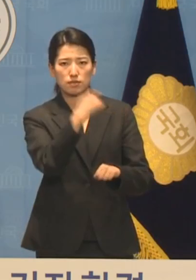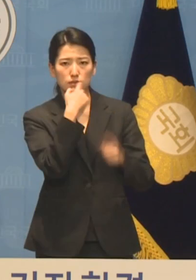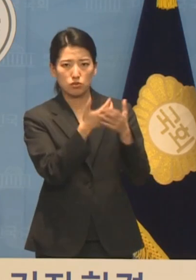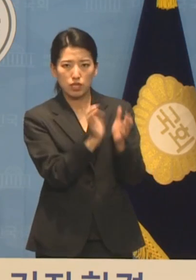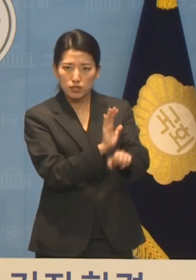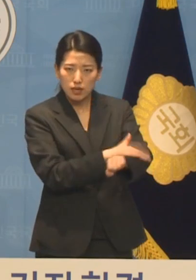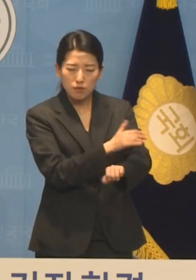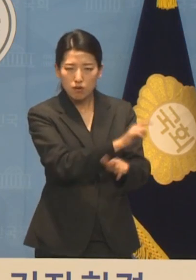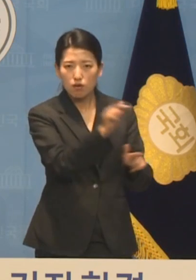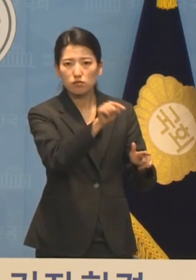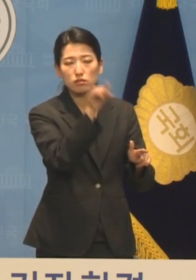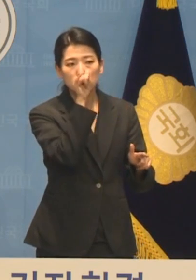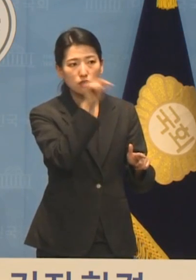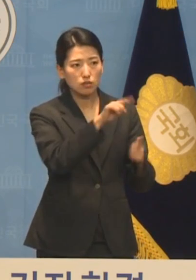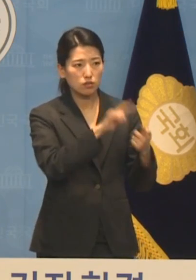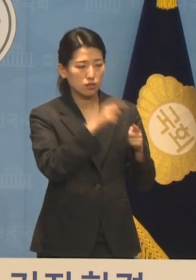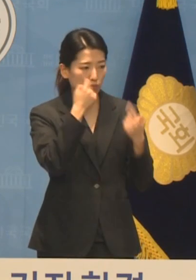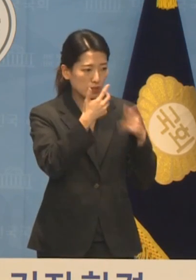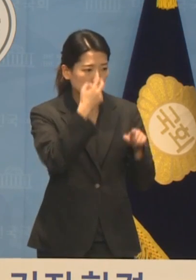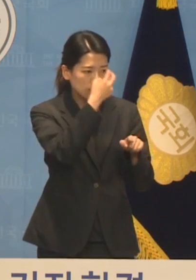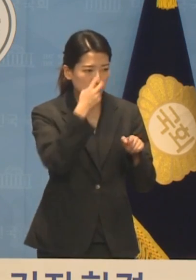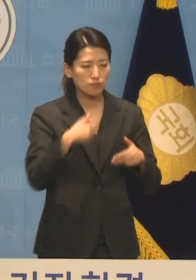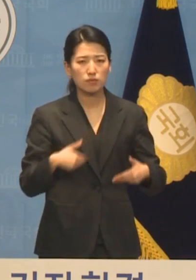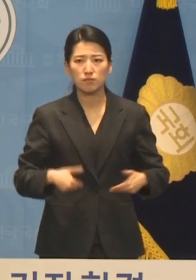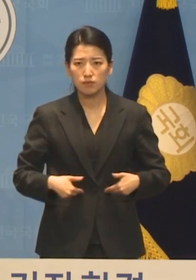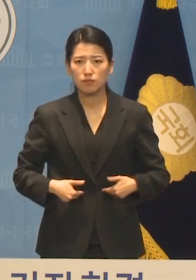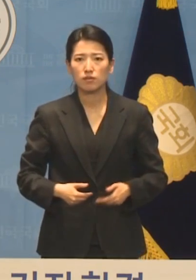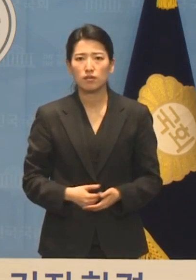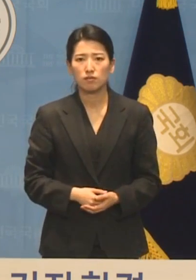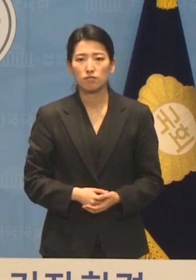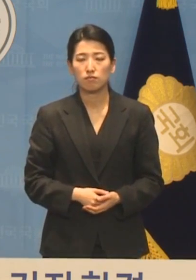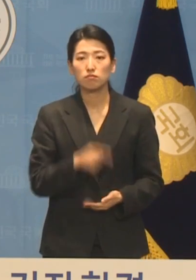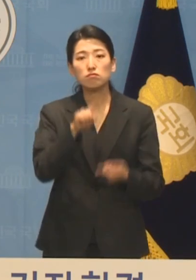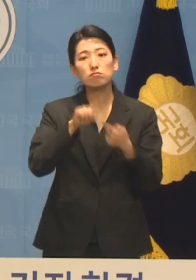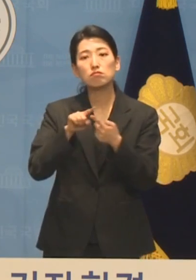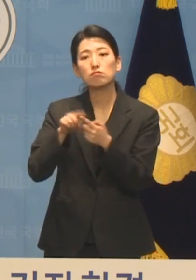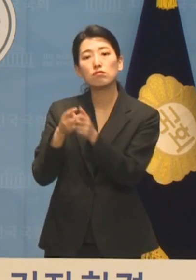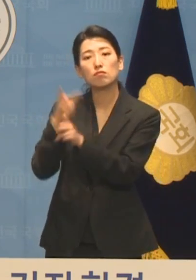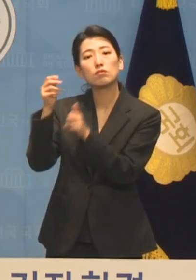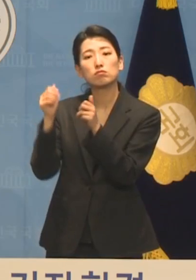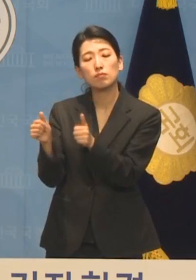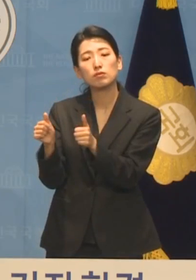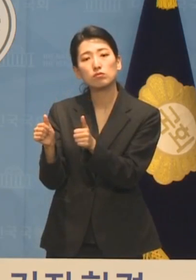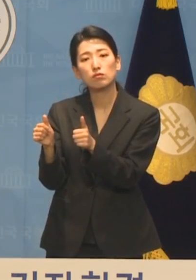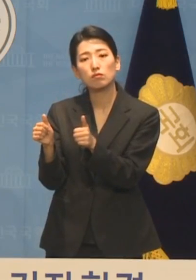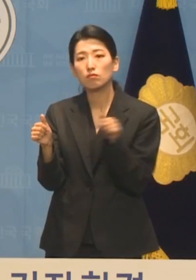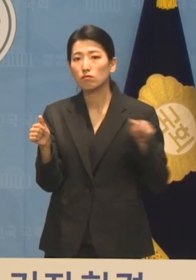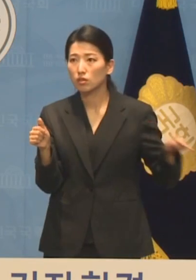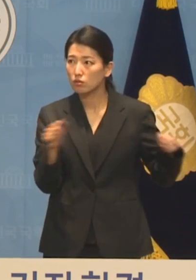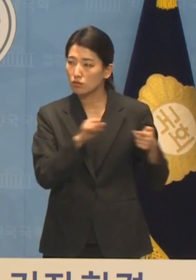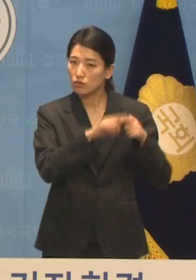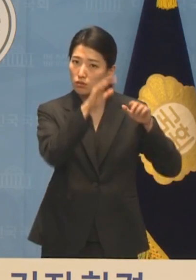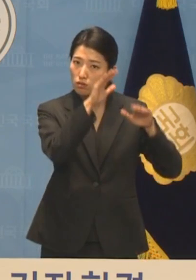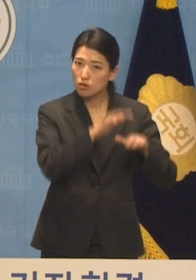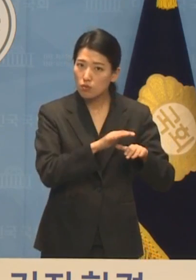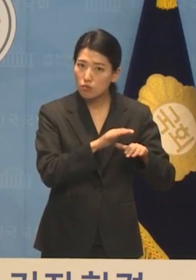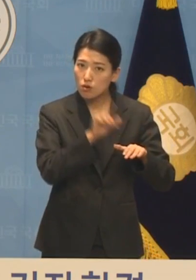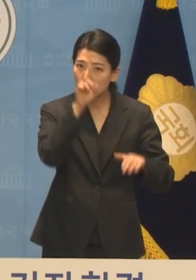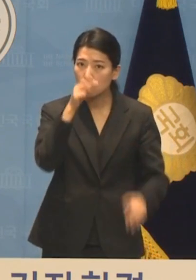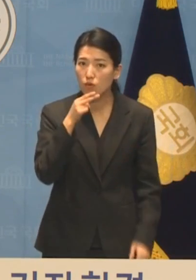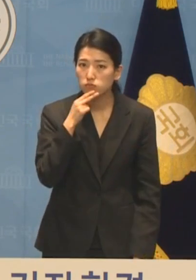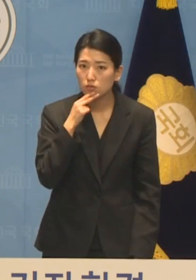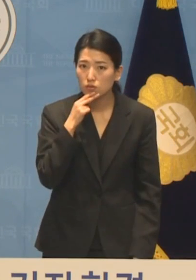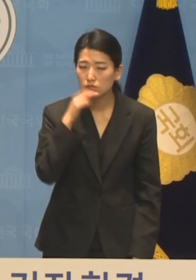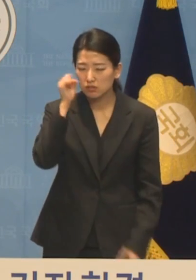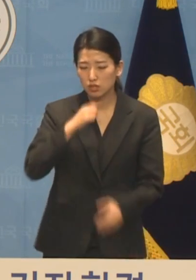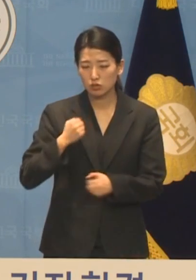없이 결론을 내릴 수 없습니다. 이 점에 관한 헌법재판소의 판단이 없다면 탄핵 심판의 정당성을